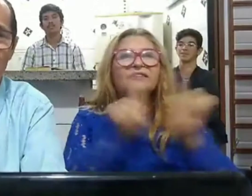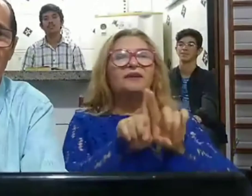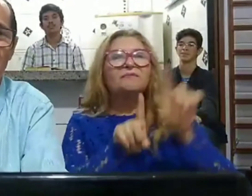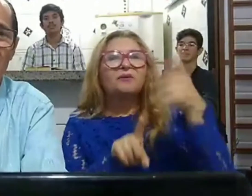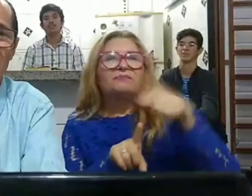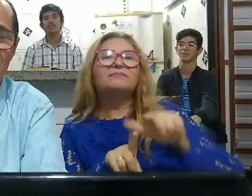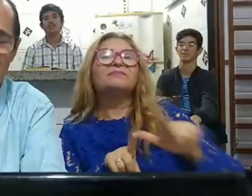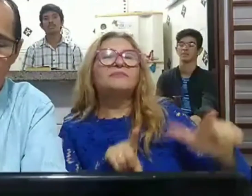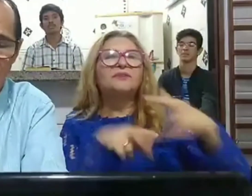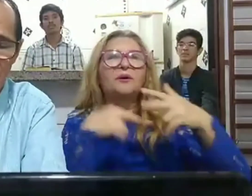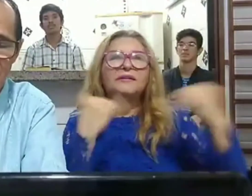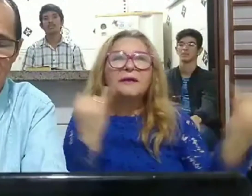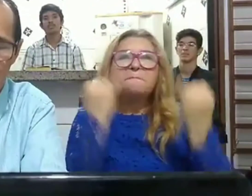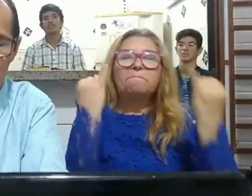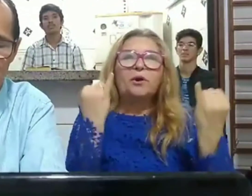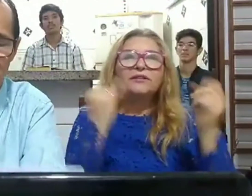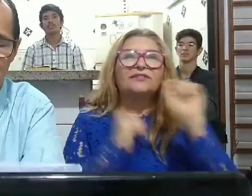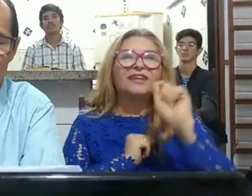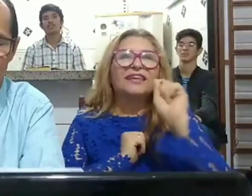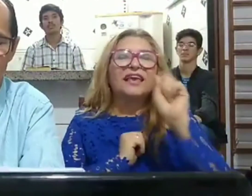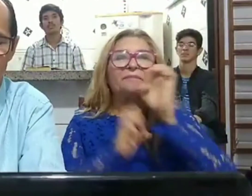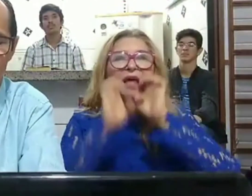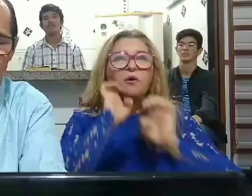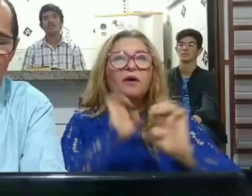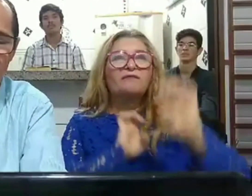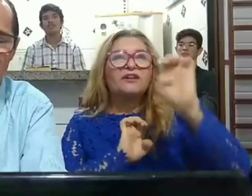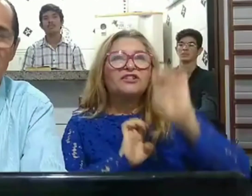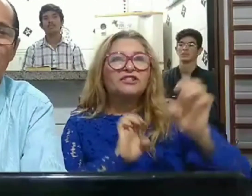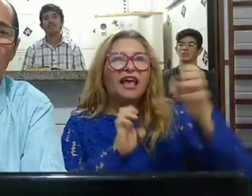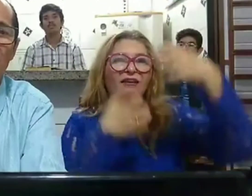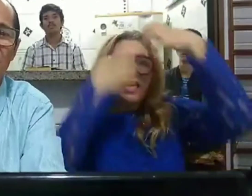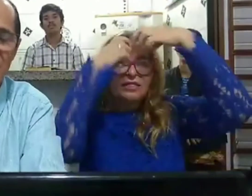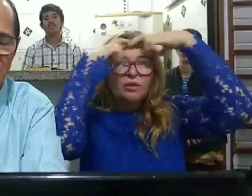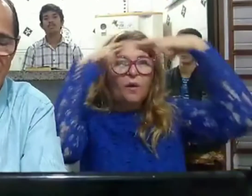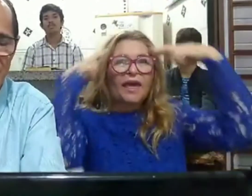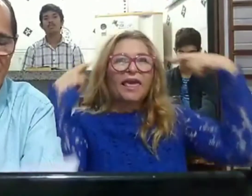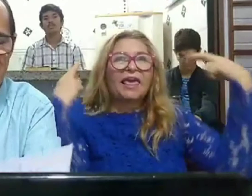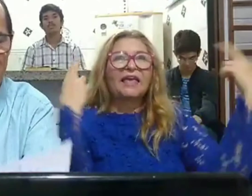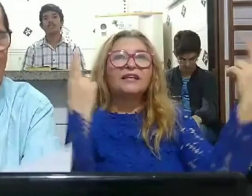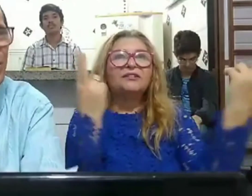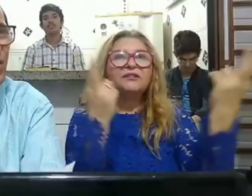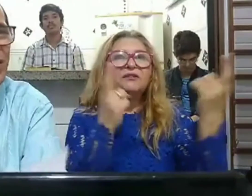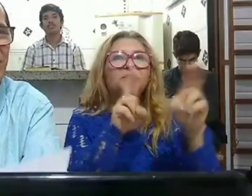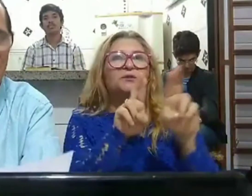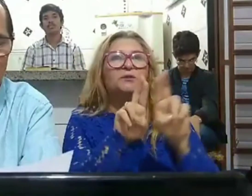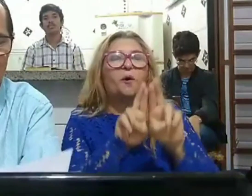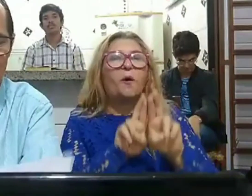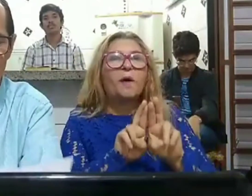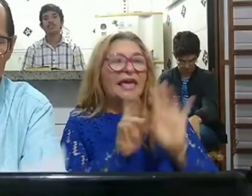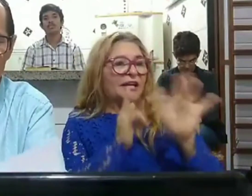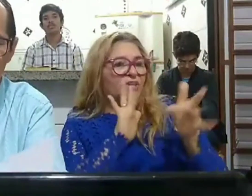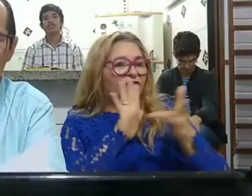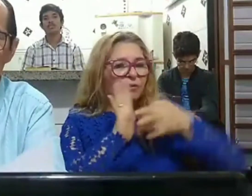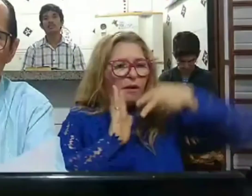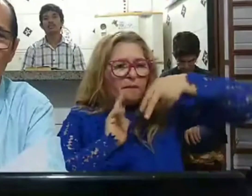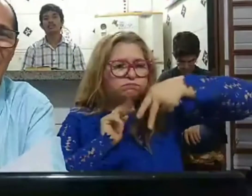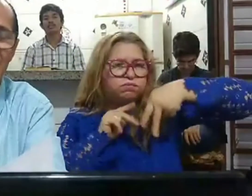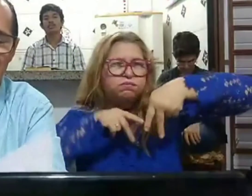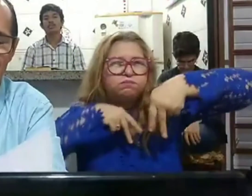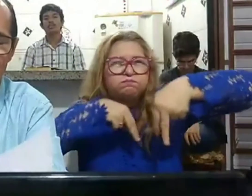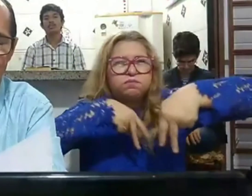outra característica é que é o Evangelho do Reino. Mateus 4:23 diz: percorria Jesus toda